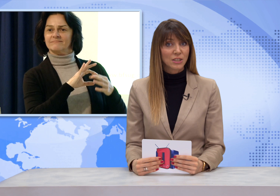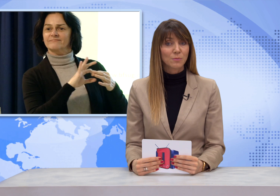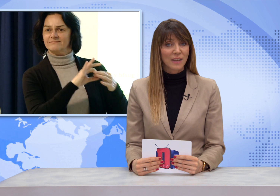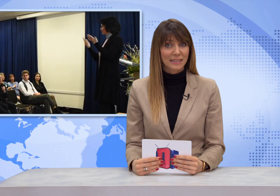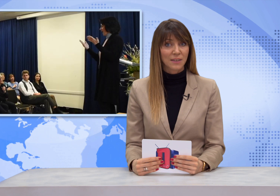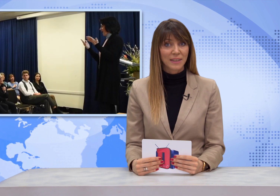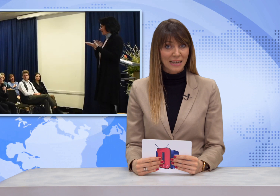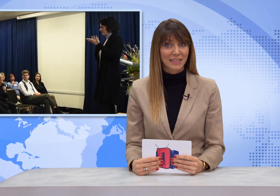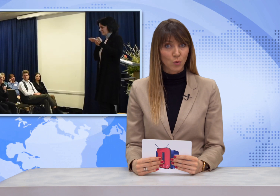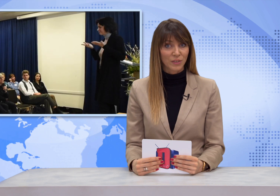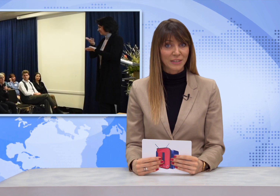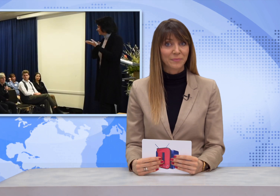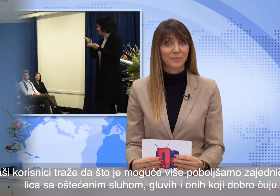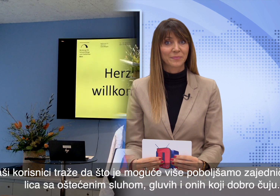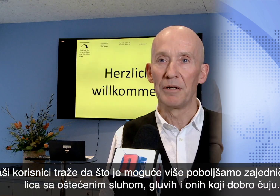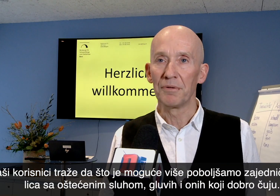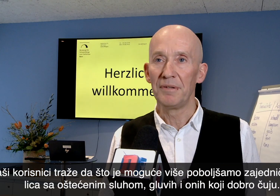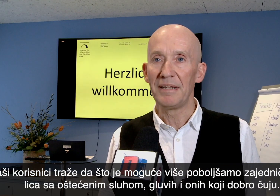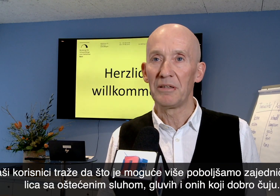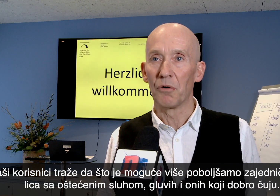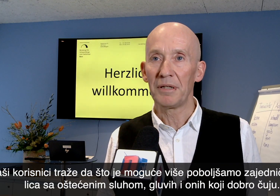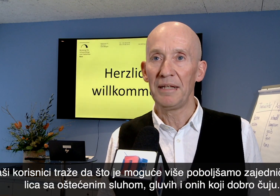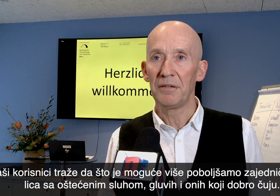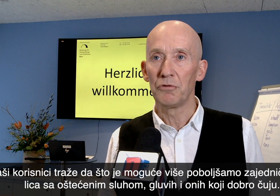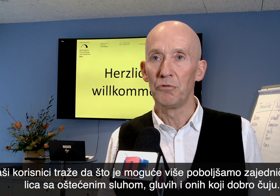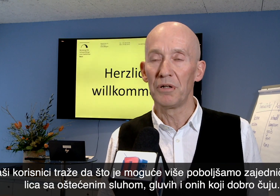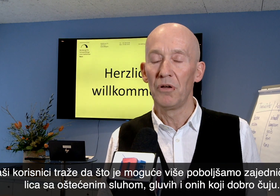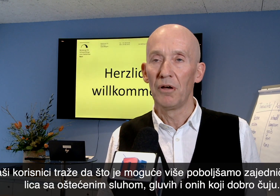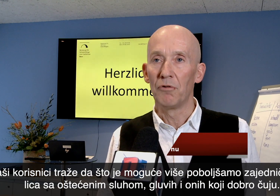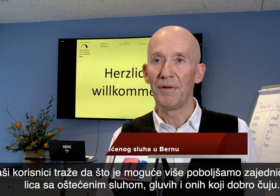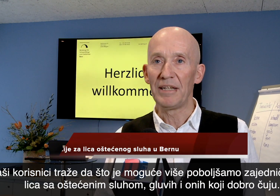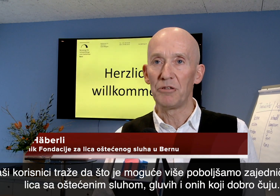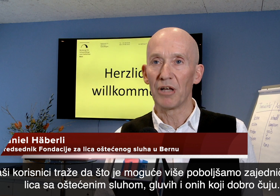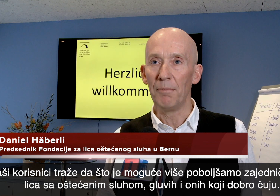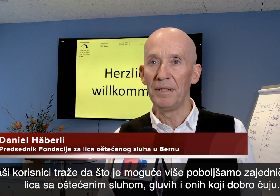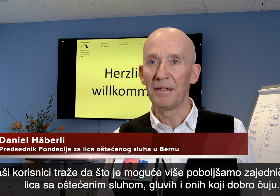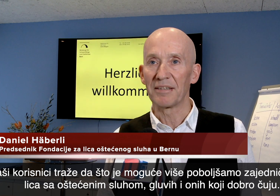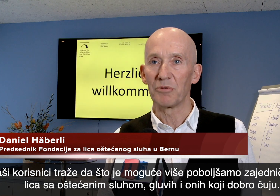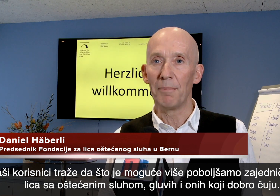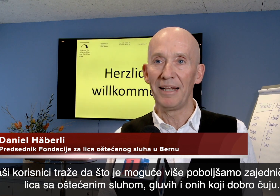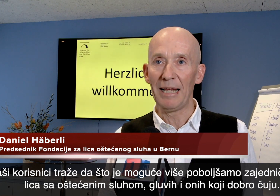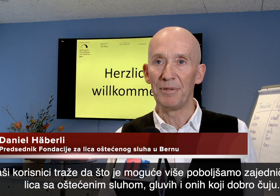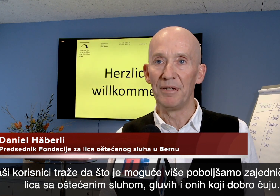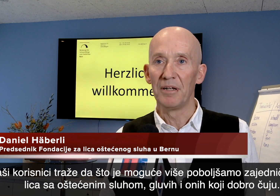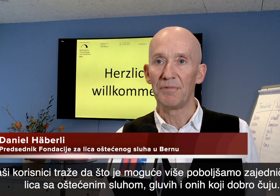predsednicom Švajcarske federacije gluvih. Unsere Nutzen sind dorthin zu suchen, wo wir die zusammen, das Zusammenleben